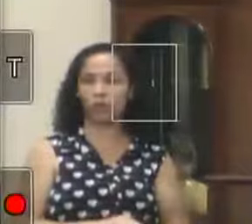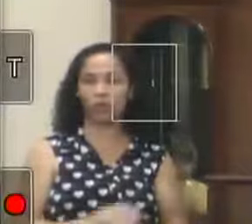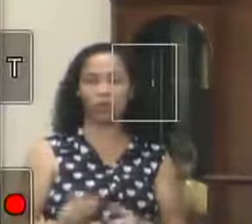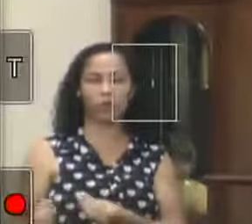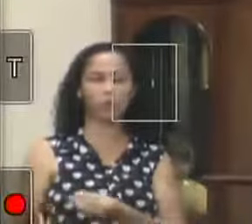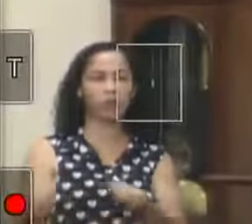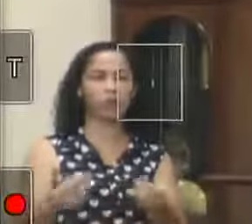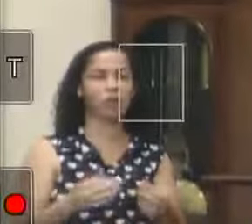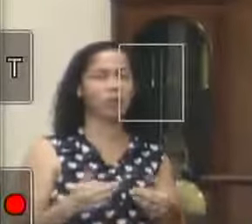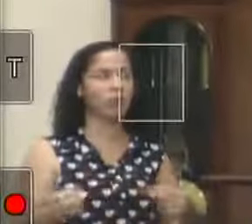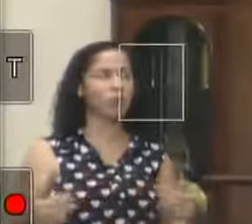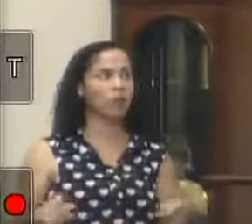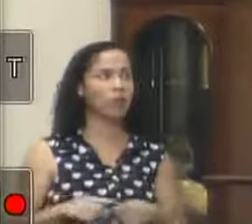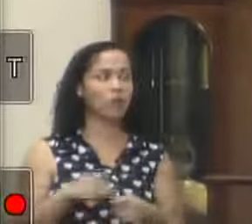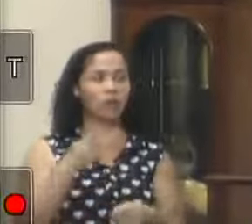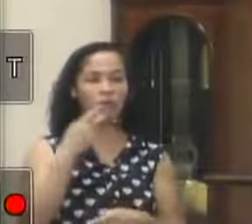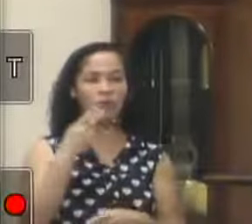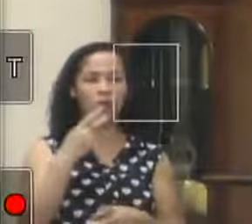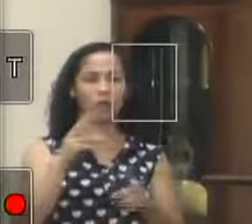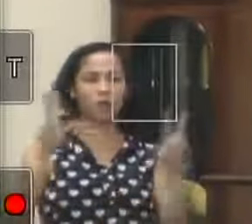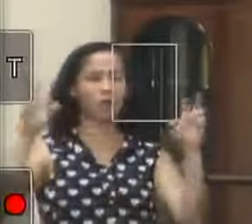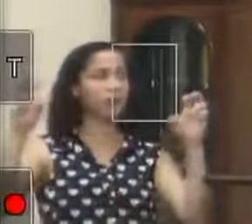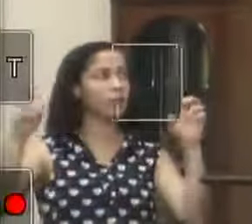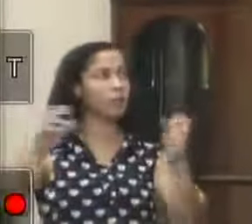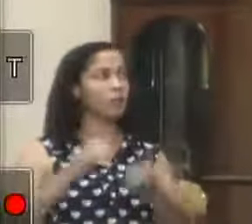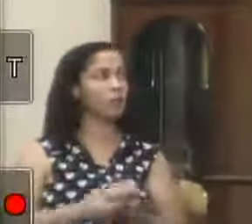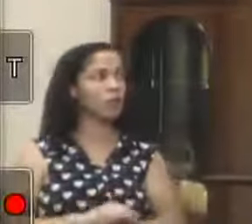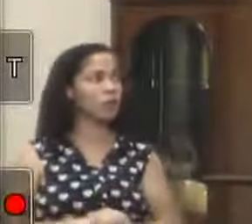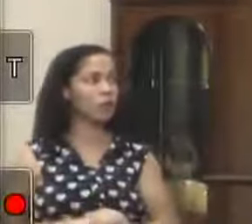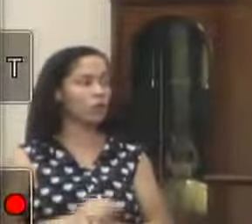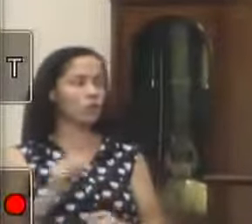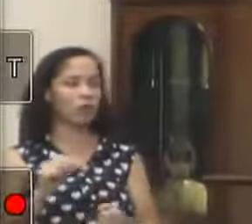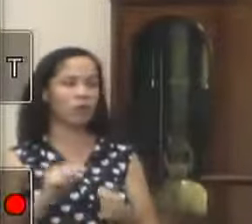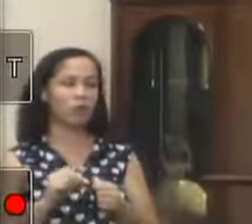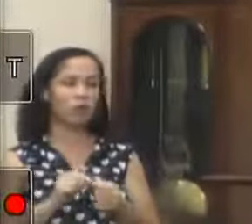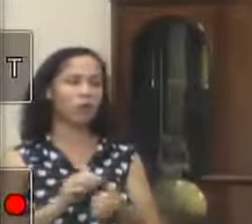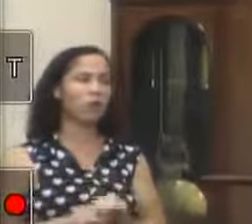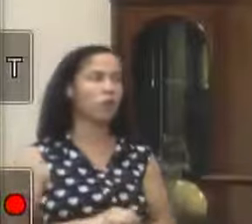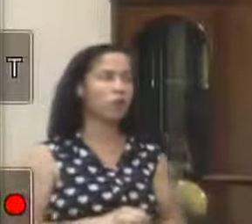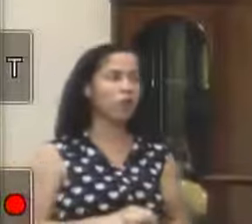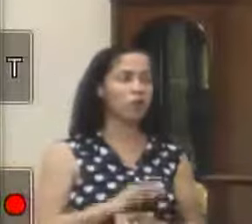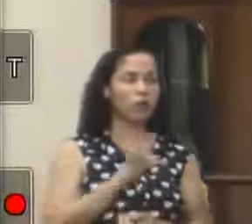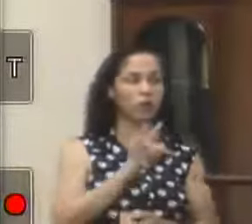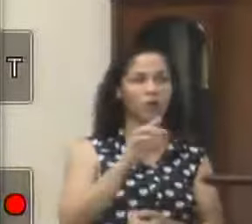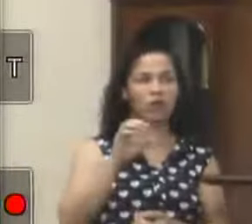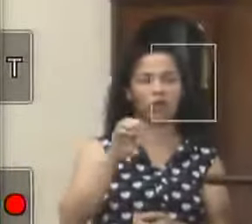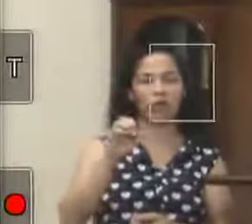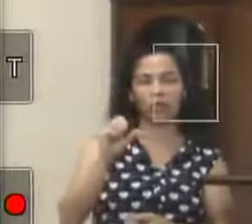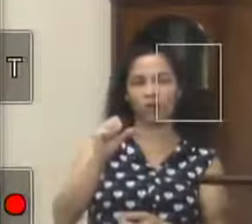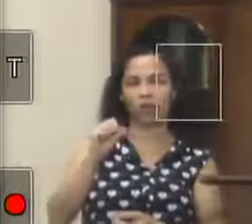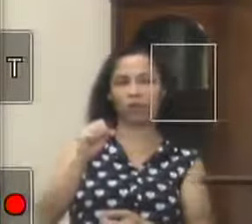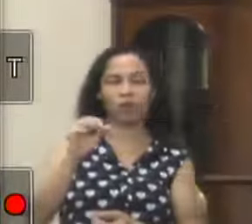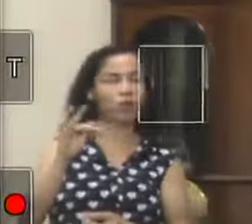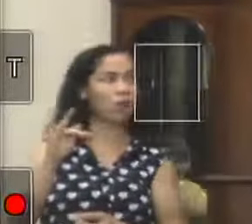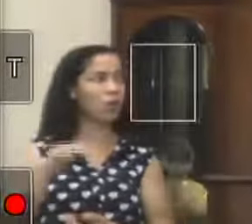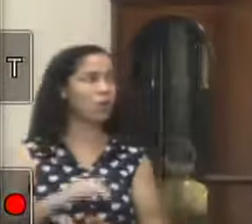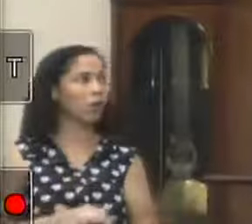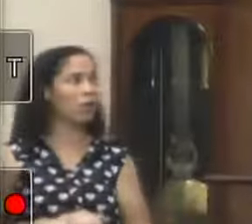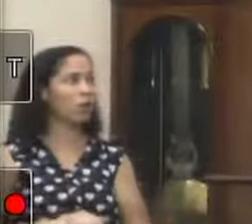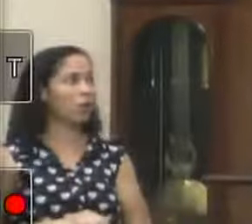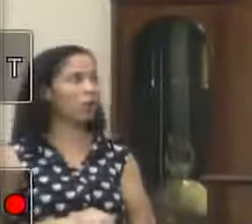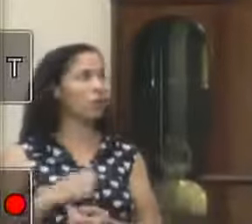aí colocações e discussões com relação a essa medida tomada do STF. Mas eu, tipo assim,